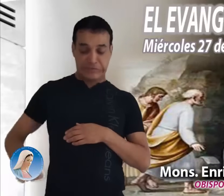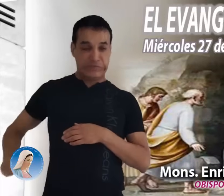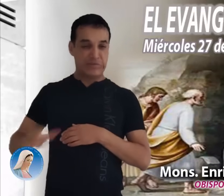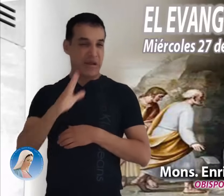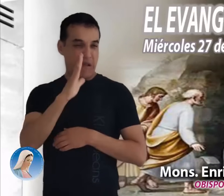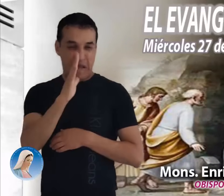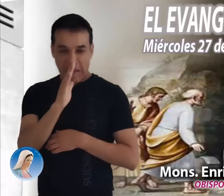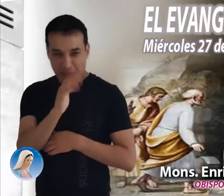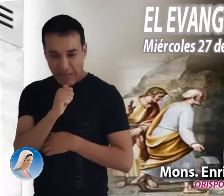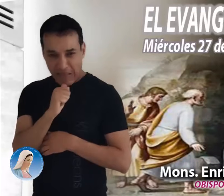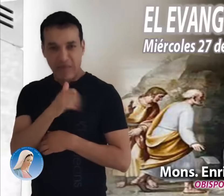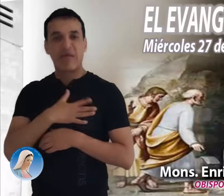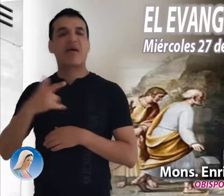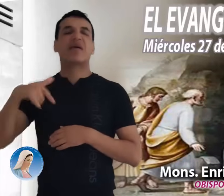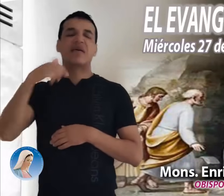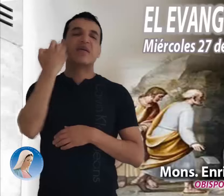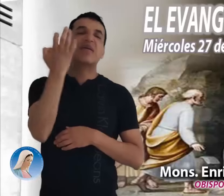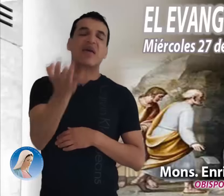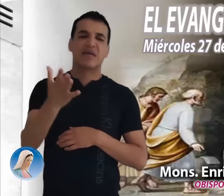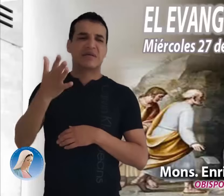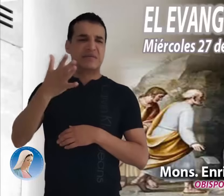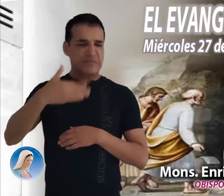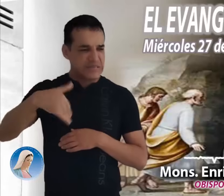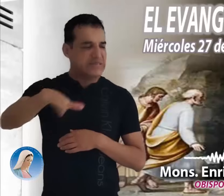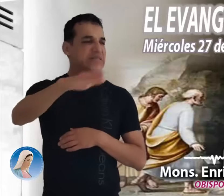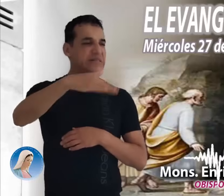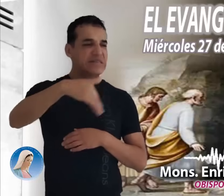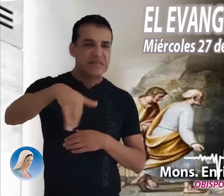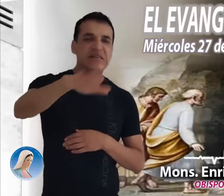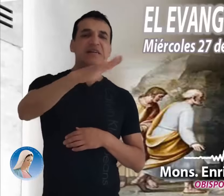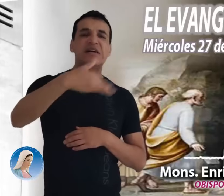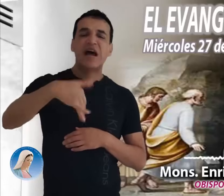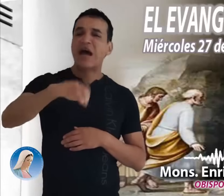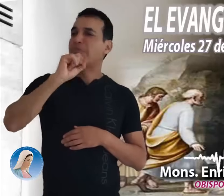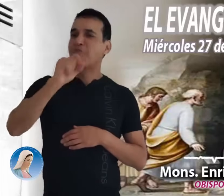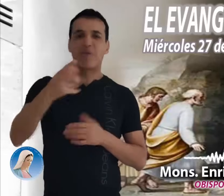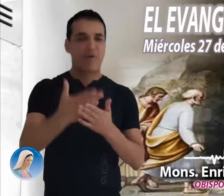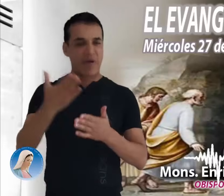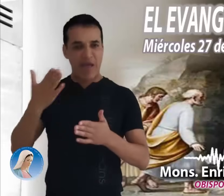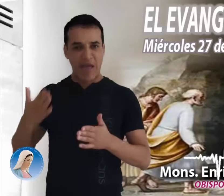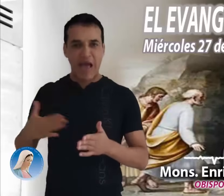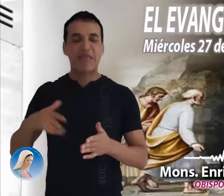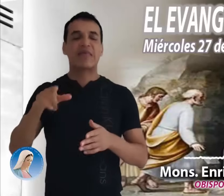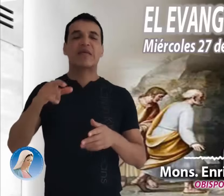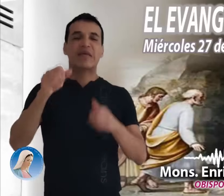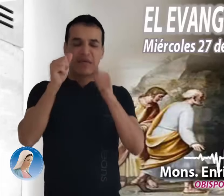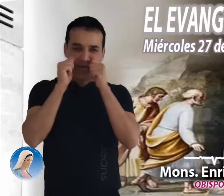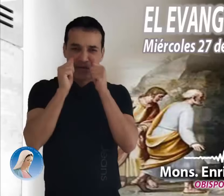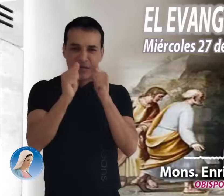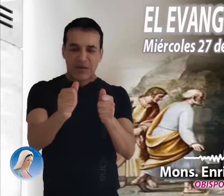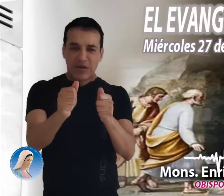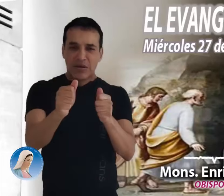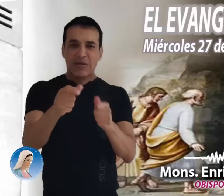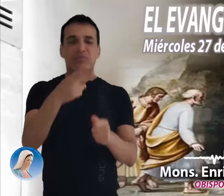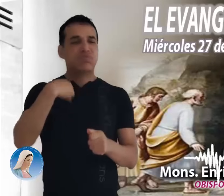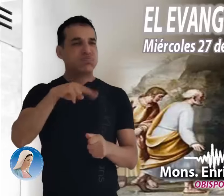todos los rumbos lo que ya existía desde el principio, lo que hemos oído y visto con nuestros propios ojos,